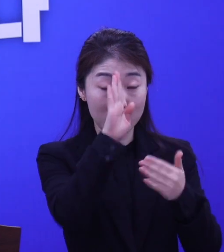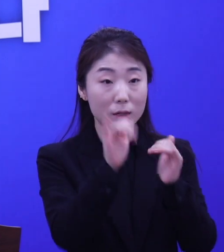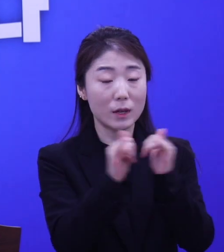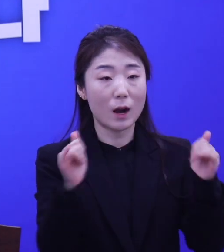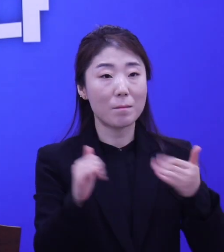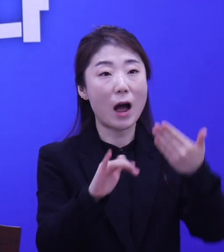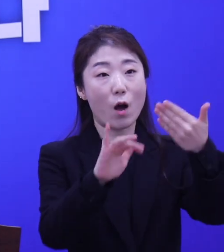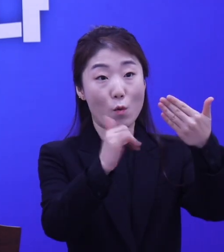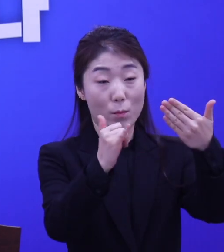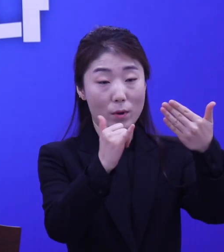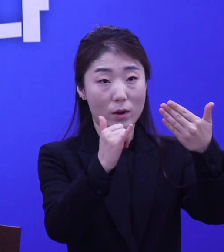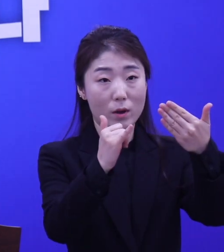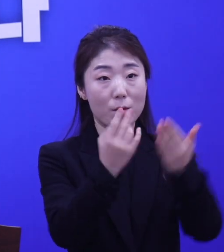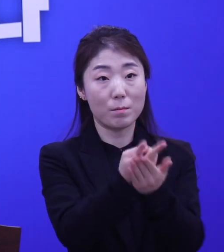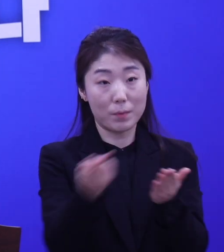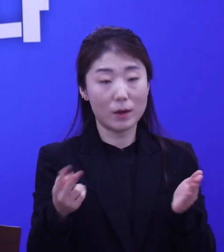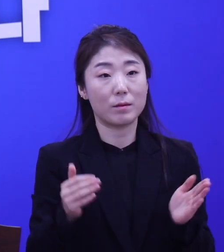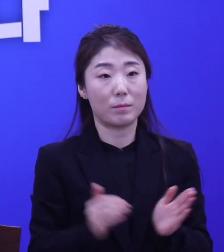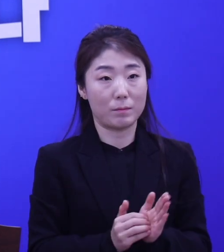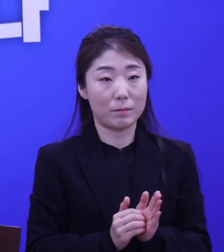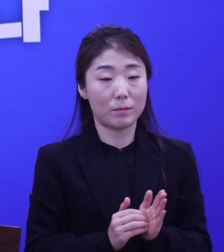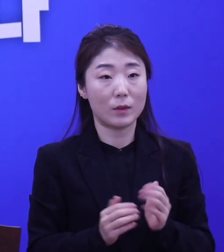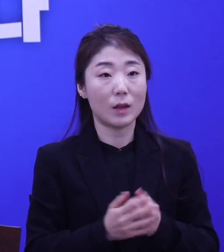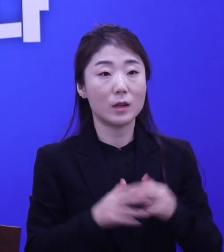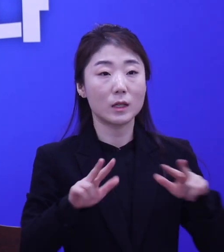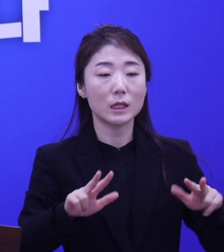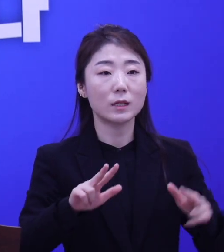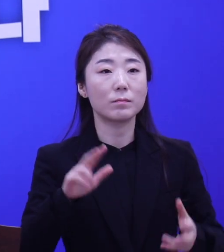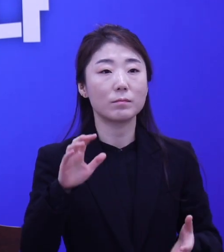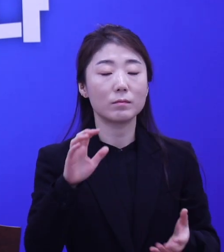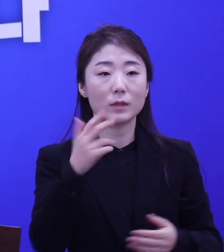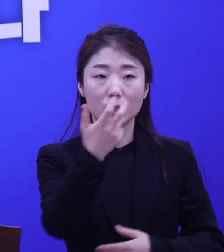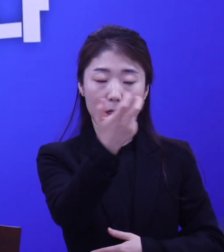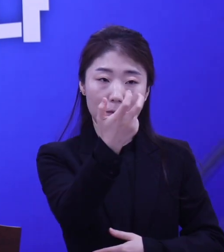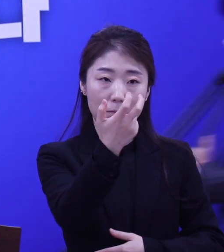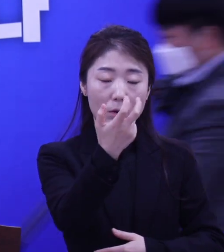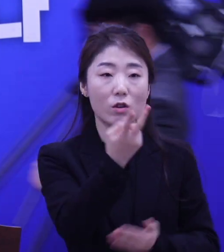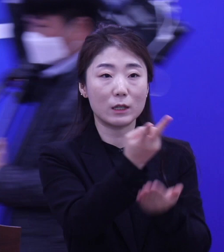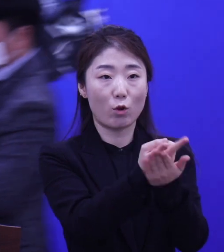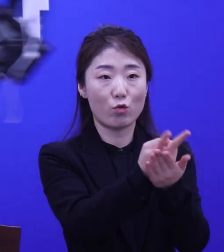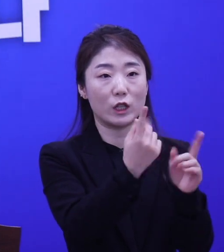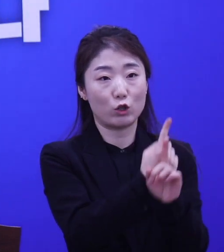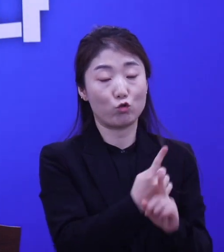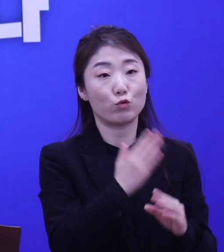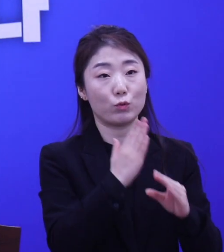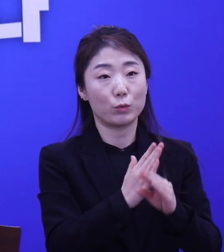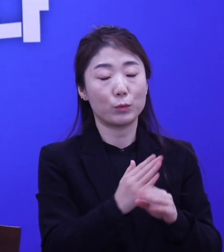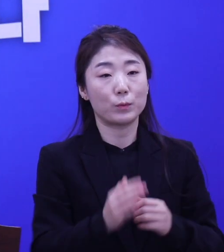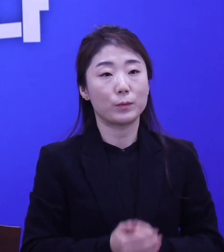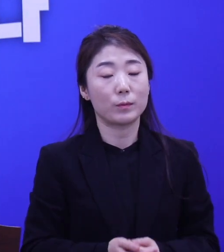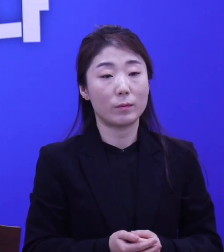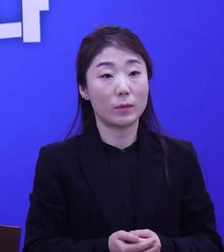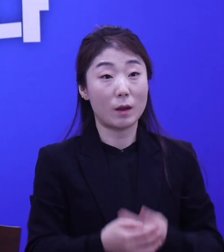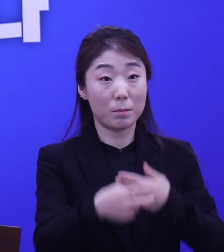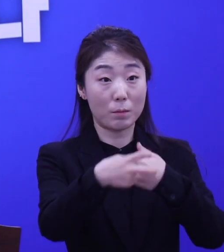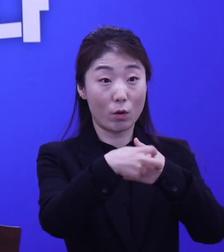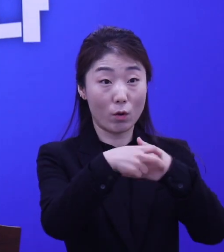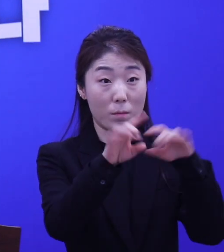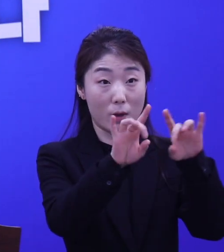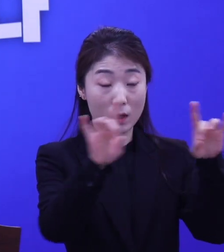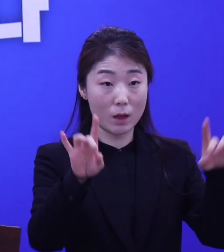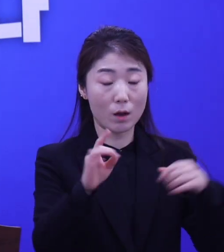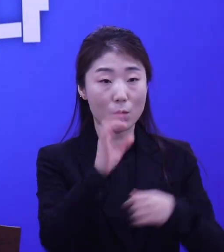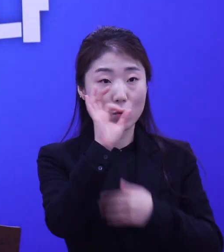9명은 완치되어 퇴원하였으며 현재 70명이 입원 중에 있습니다. 입원 병원별로